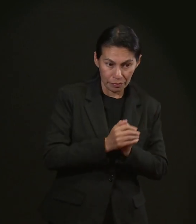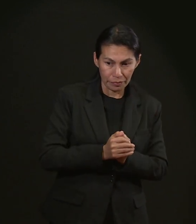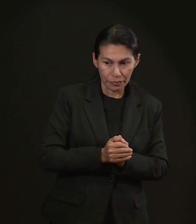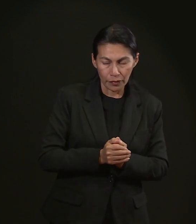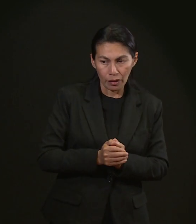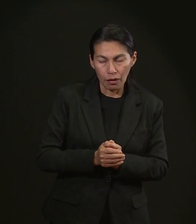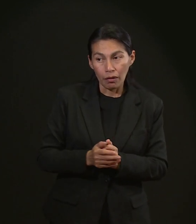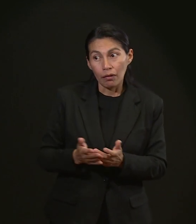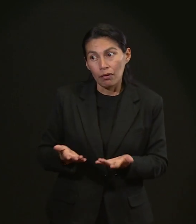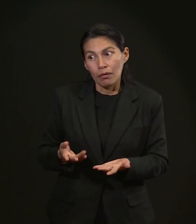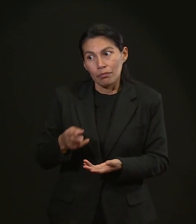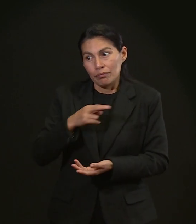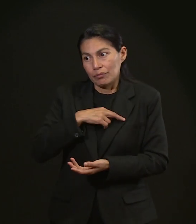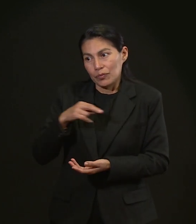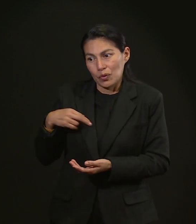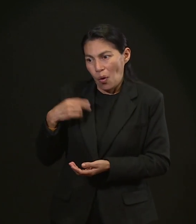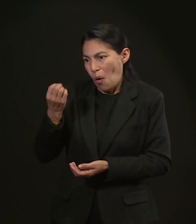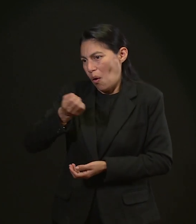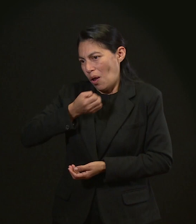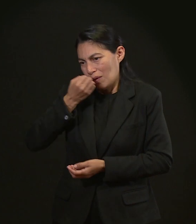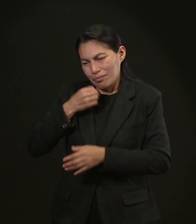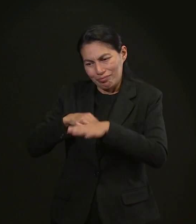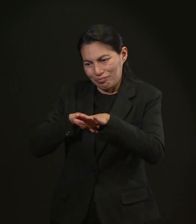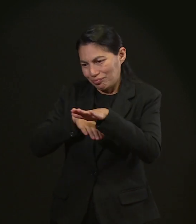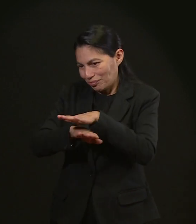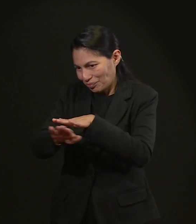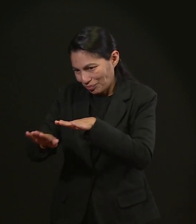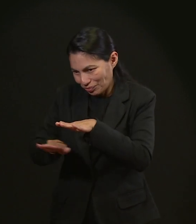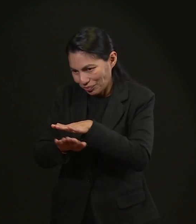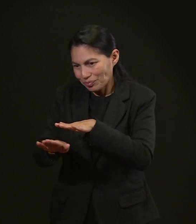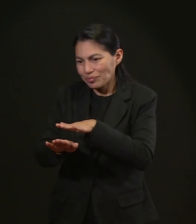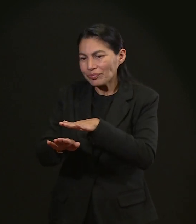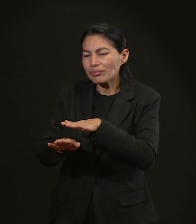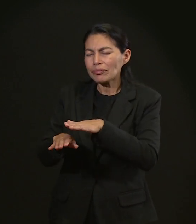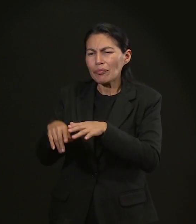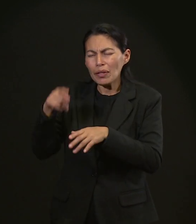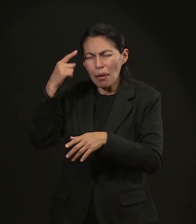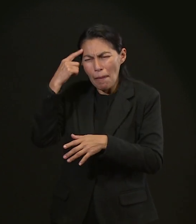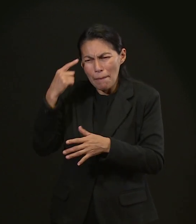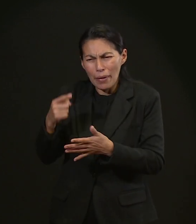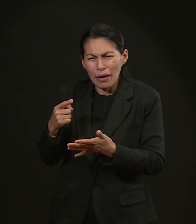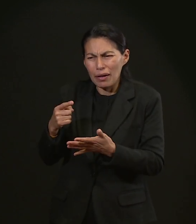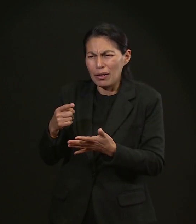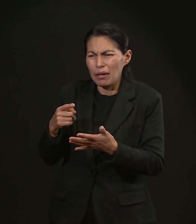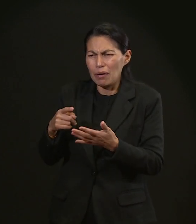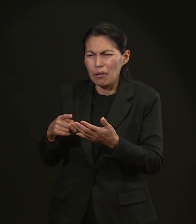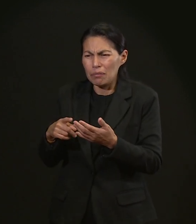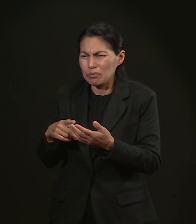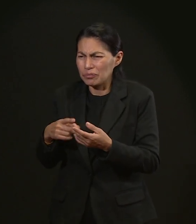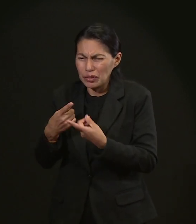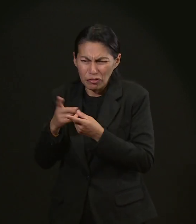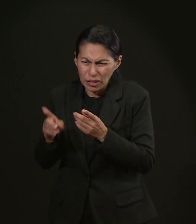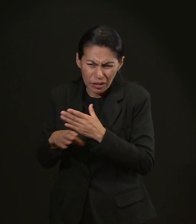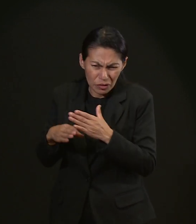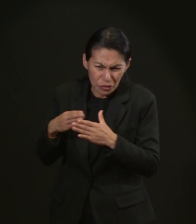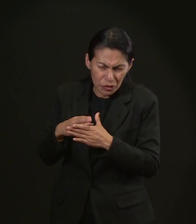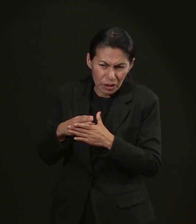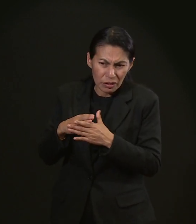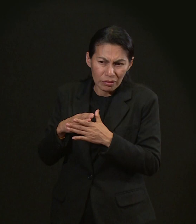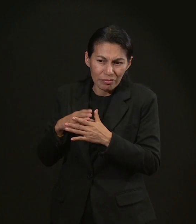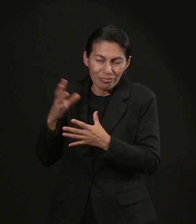encontrarnos es es básica ha sido básica para para salir adelante de muchas situaciones